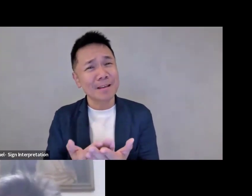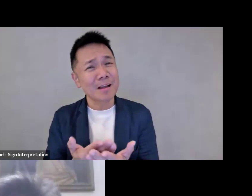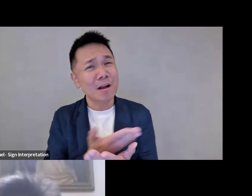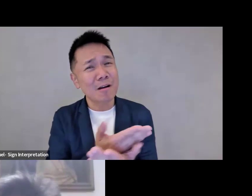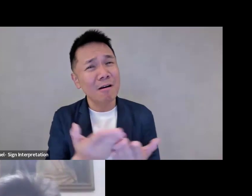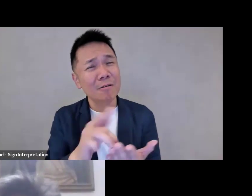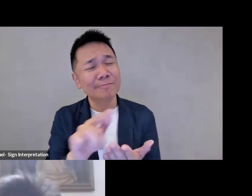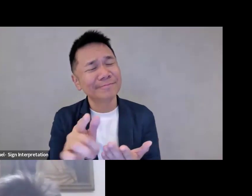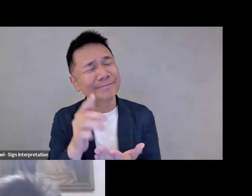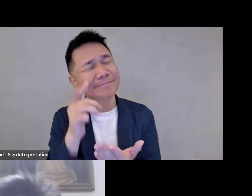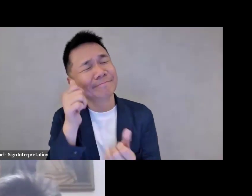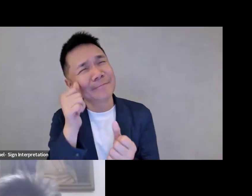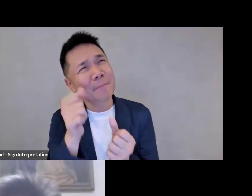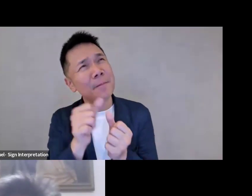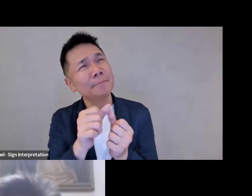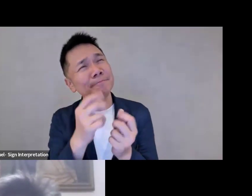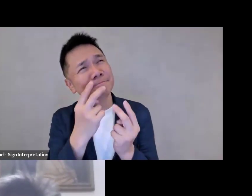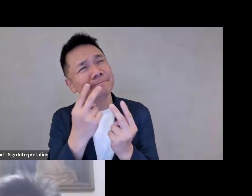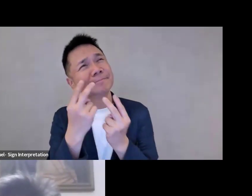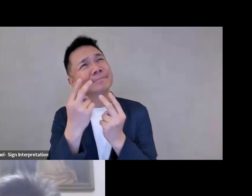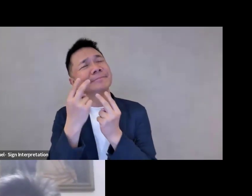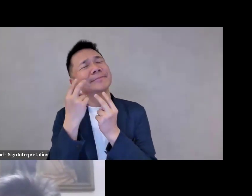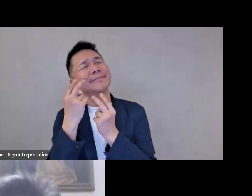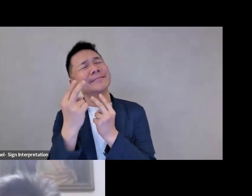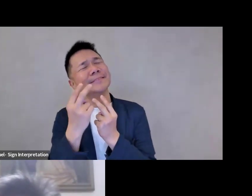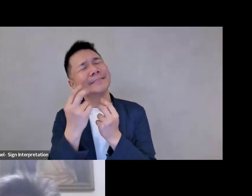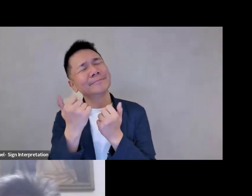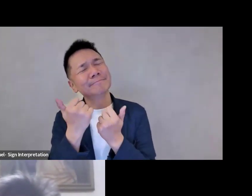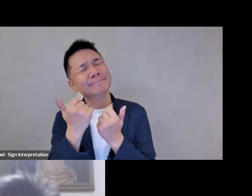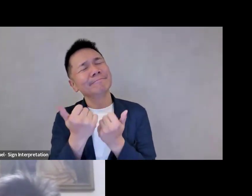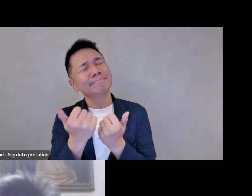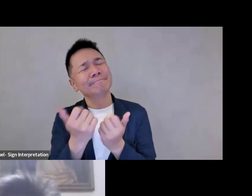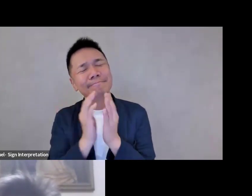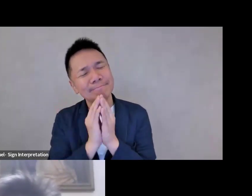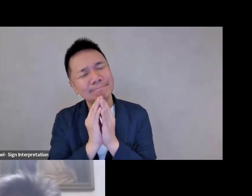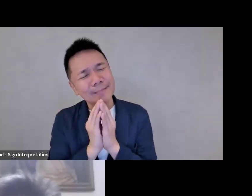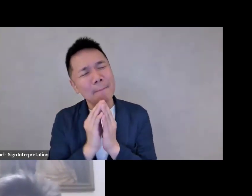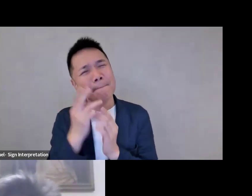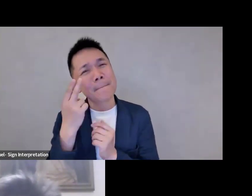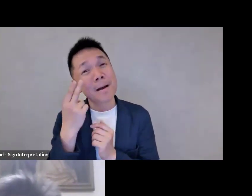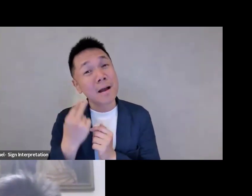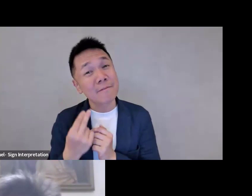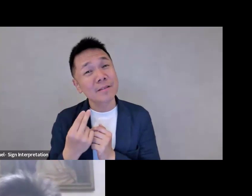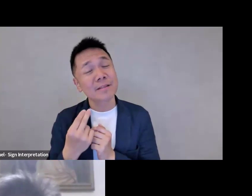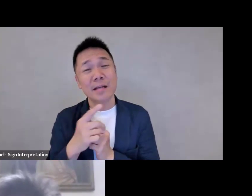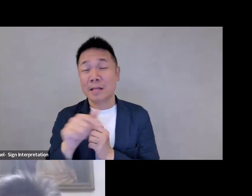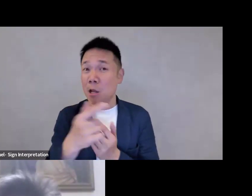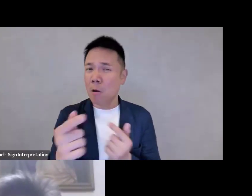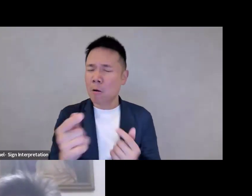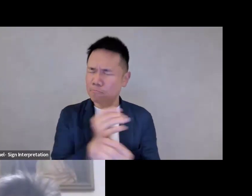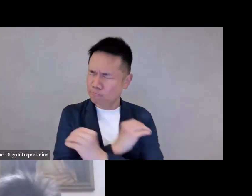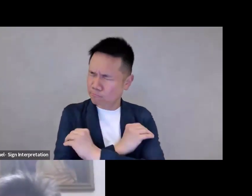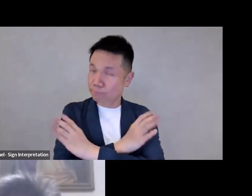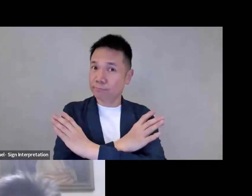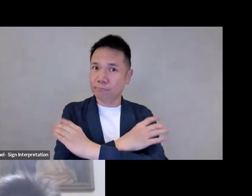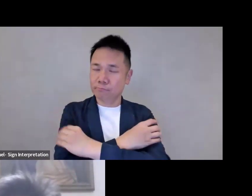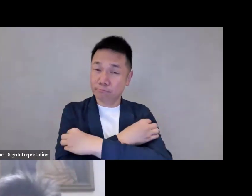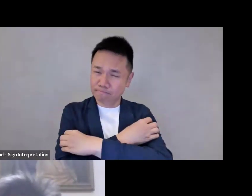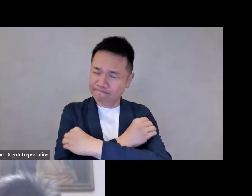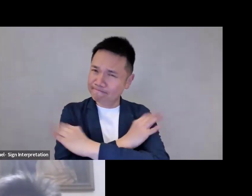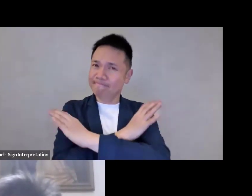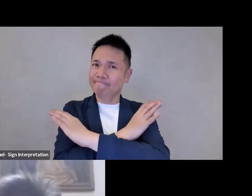我希望今天能够在这边与大家分享，来追思，来悼念，我们